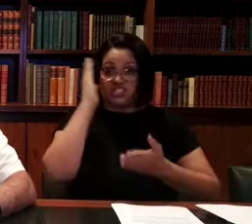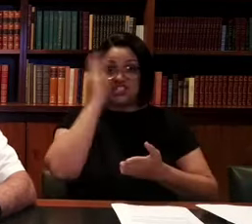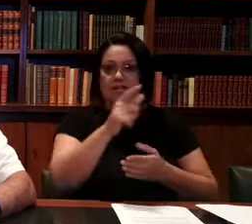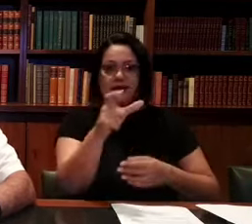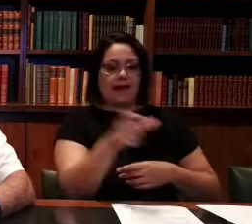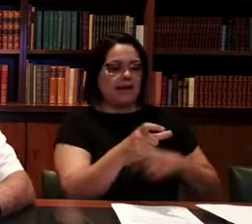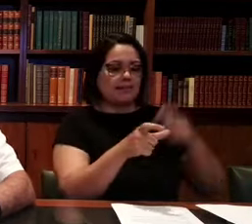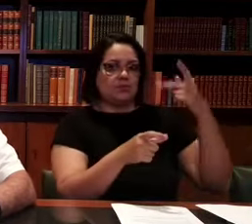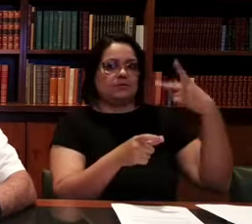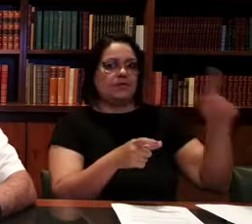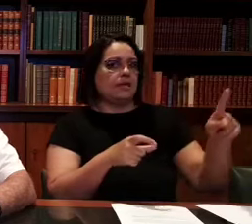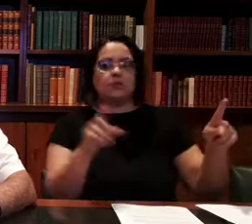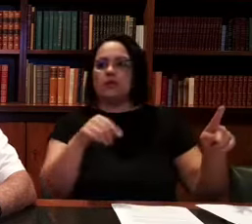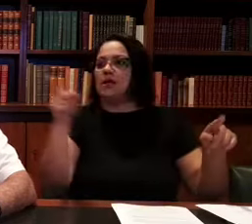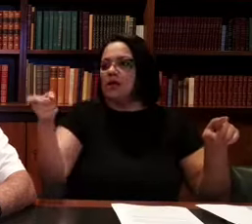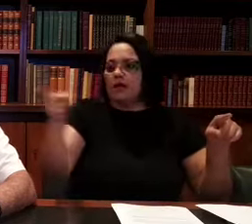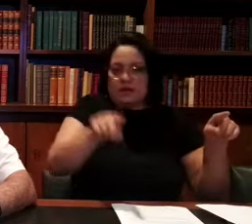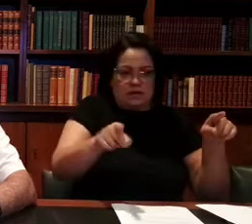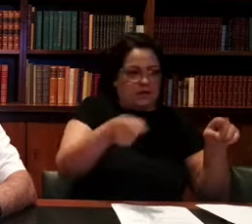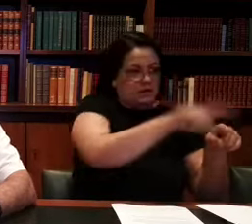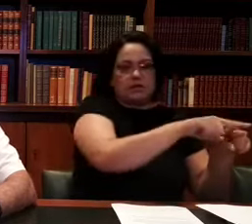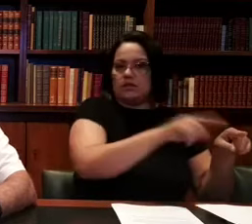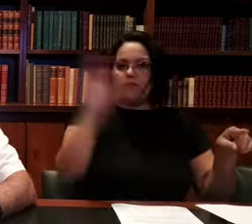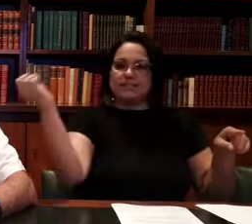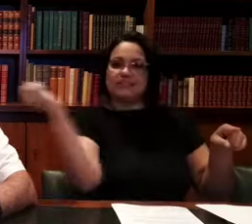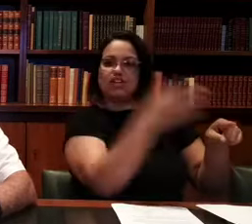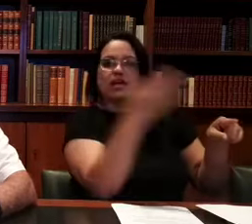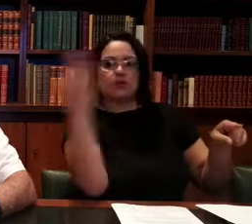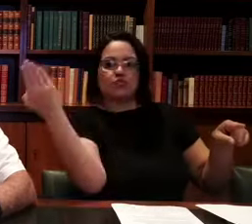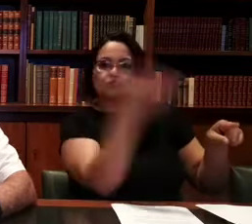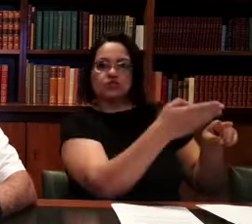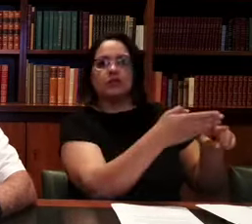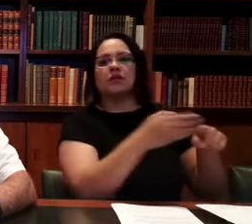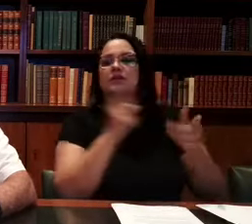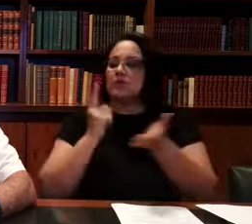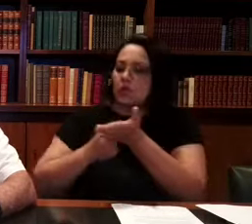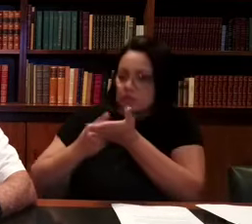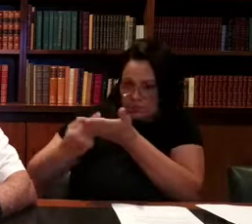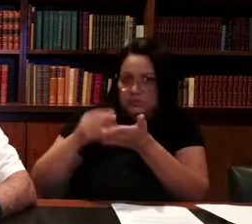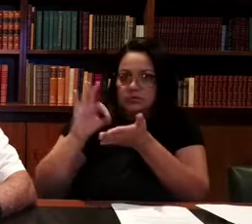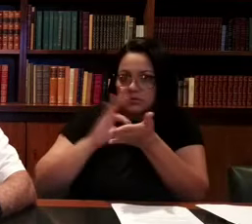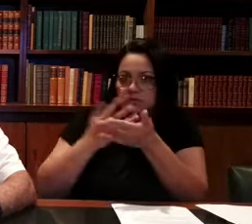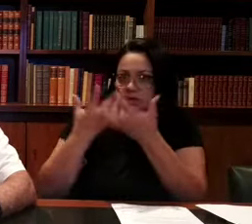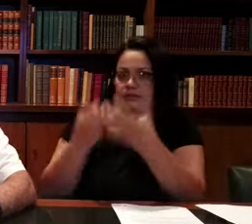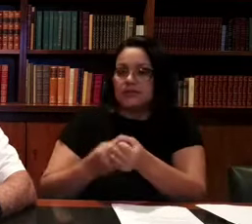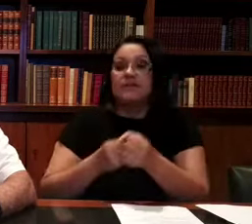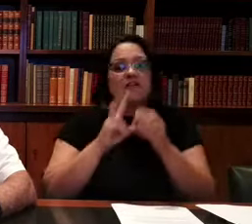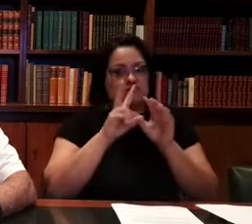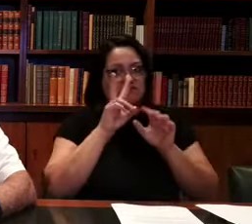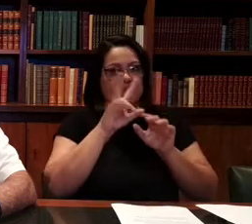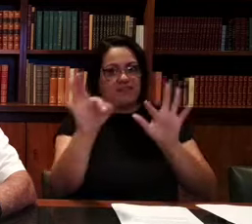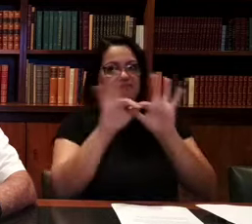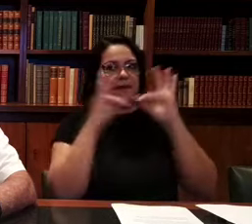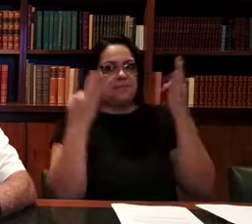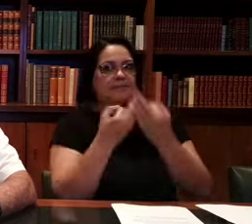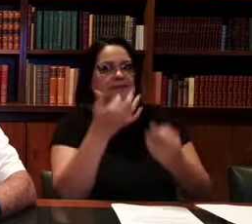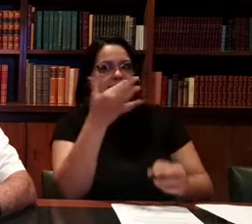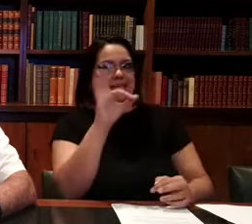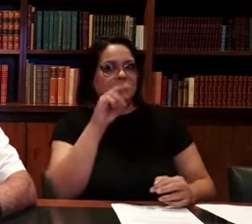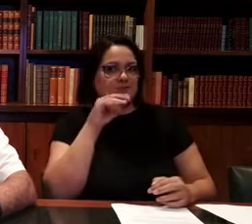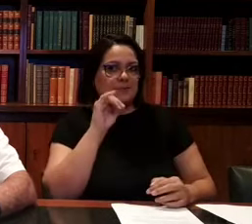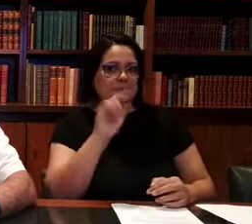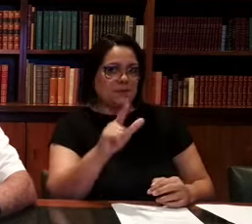cartão do beneficiário não tem intermediário faz o acesso para receber e nós vamos atender 10 mil famílias você não